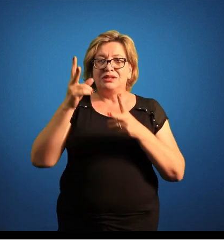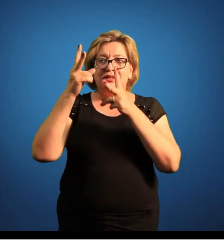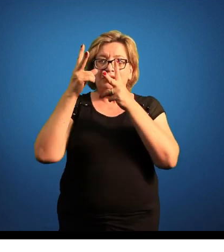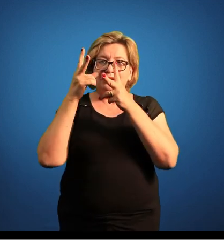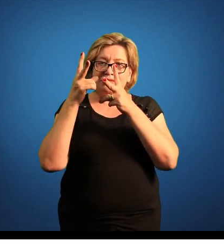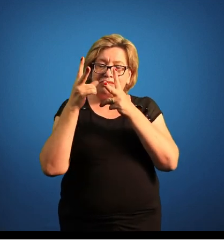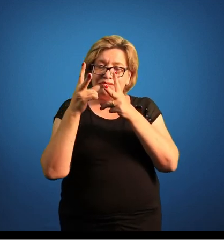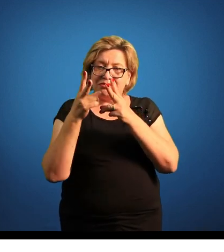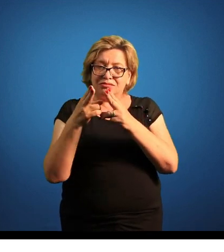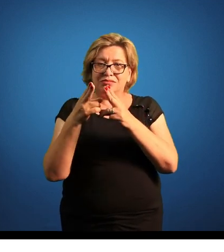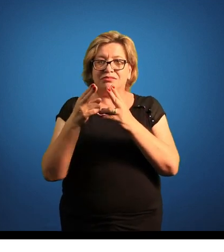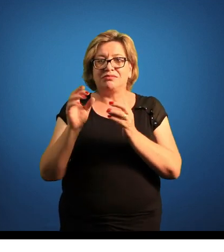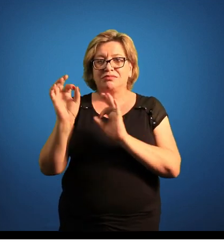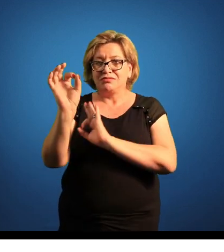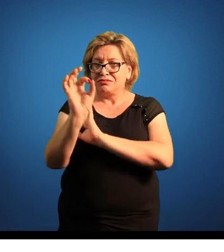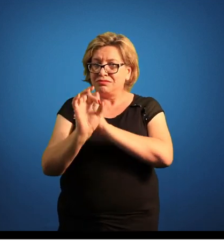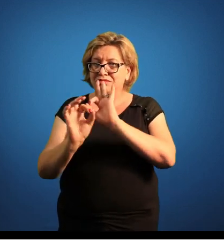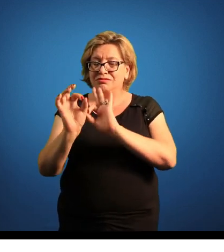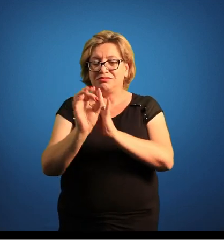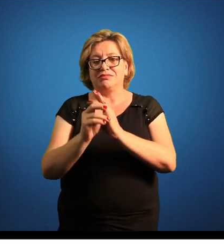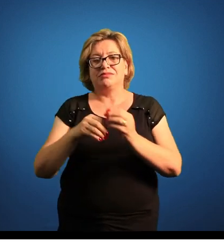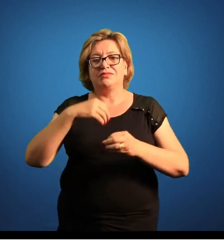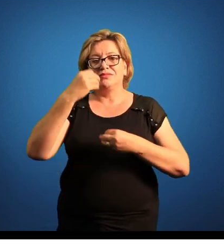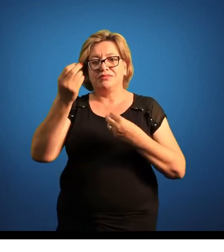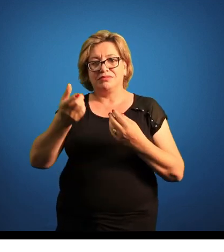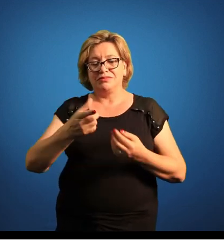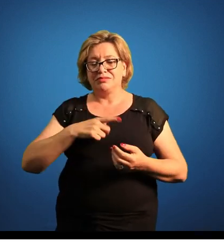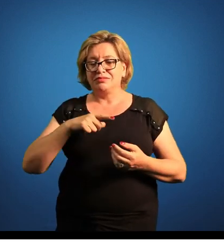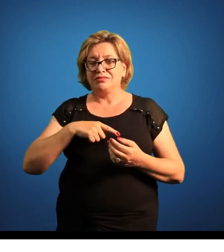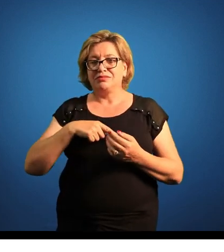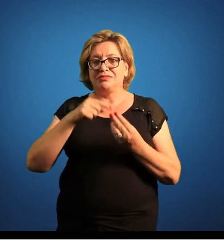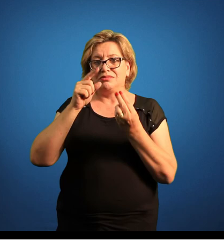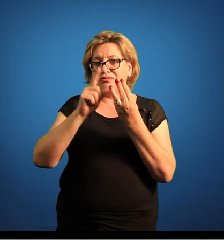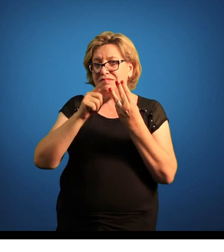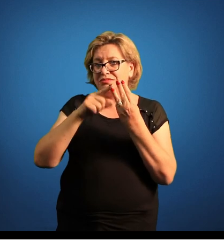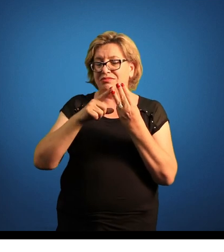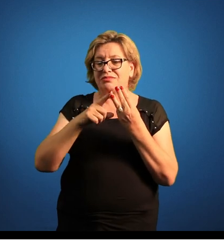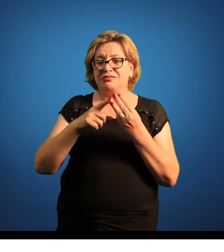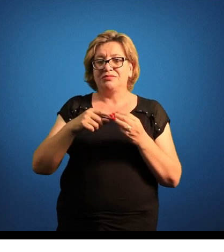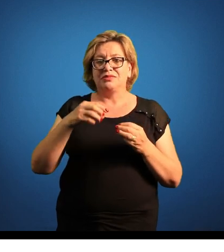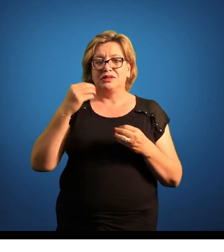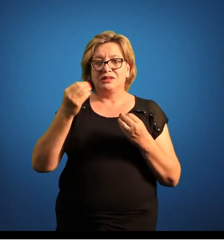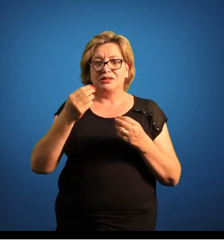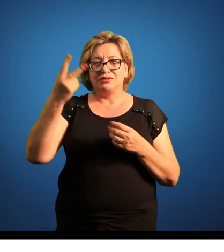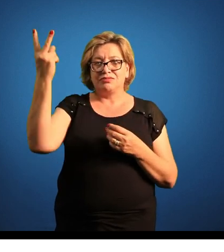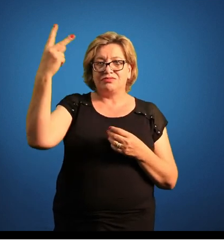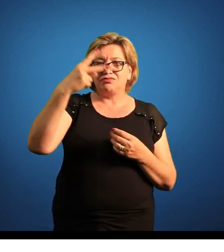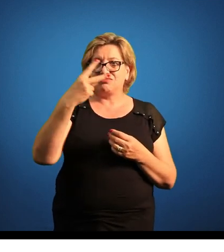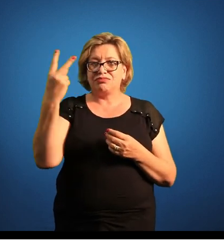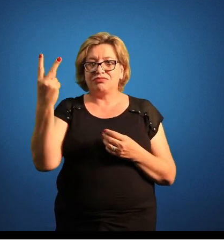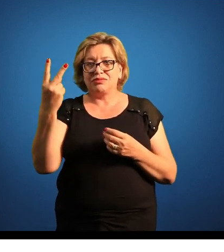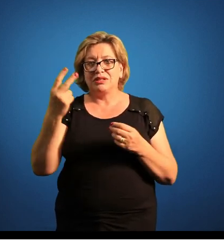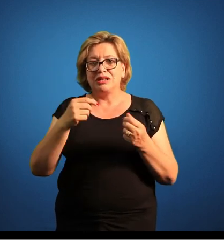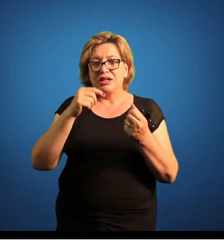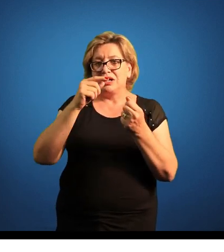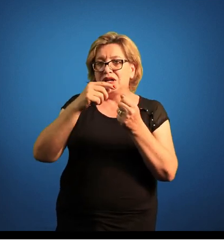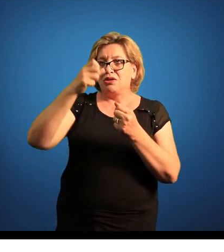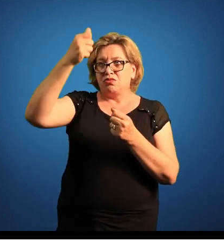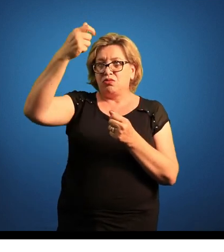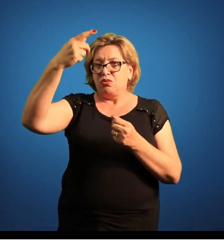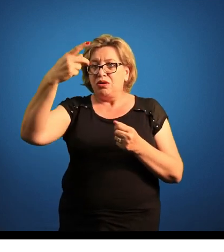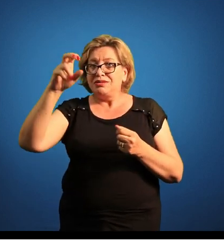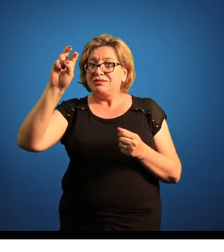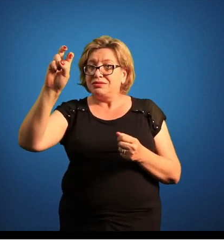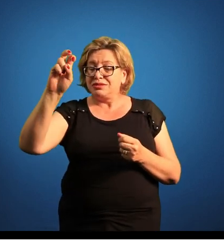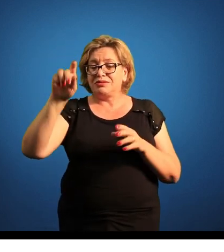iguais, repetidos, colocando ele em ordem. Aí você vai ter uma mediana que vai figurar. Então aqui se tem duas situações, o caso ímpar e o